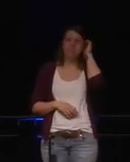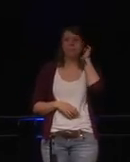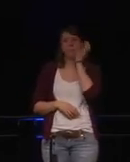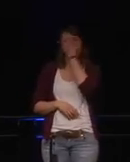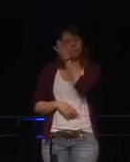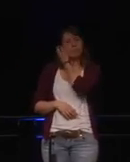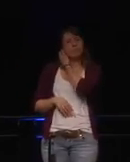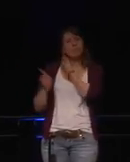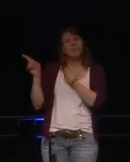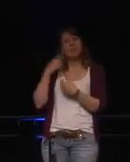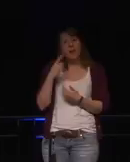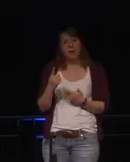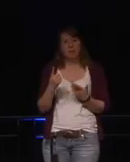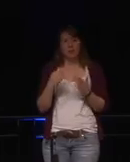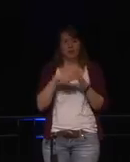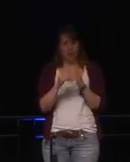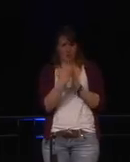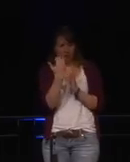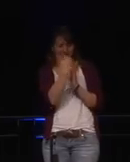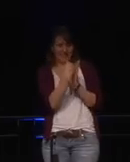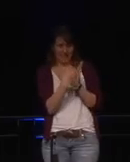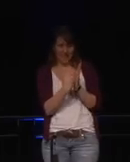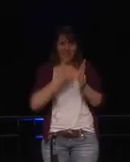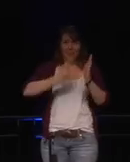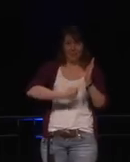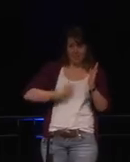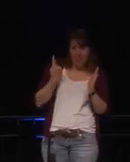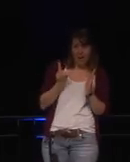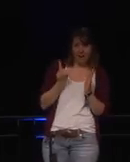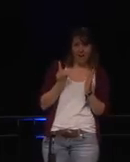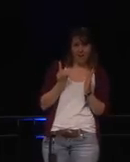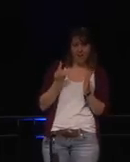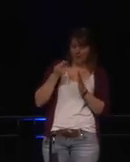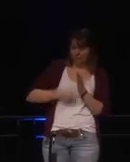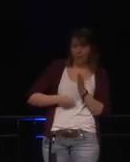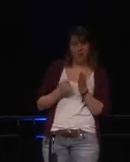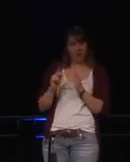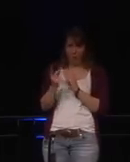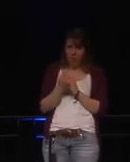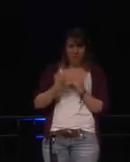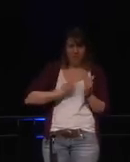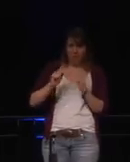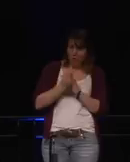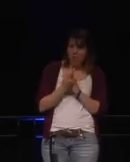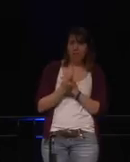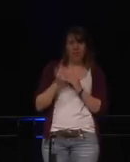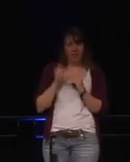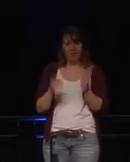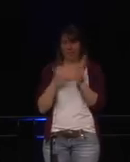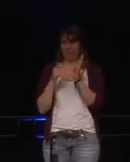los productos no van a cambiar de por sí. Lo que dice él es que esta regulación nueva, con esta regulación nueva como consumidores